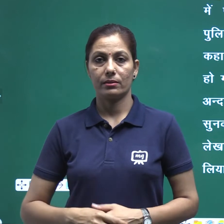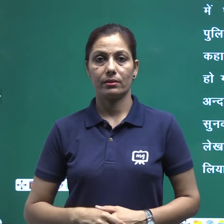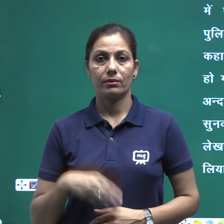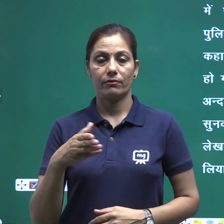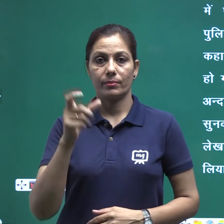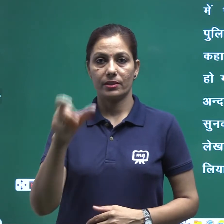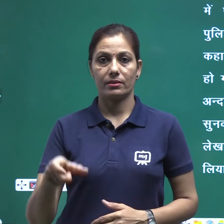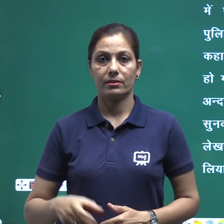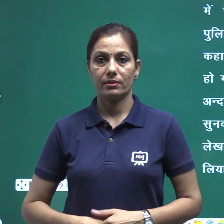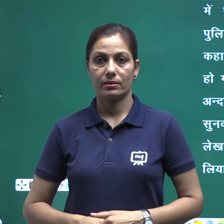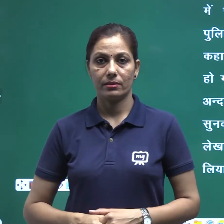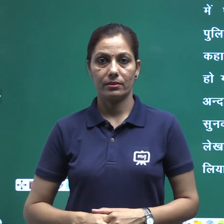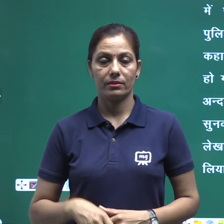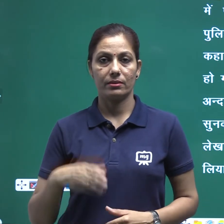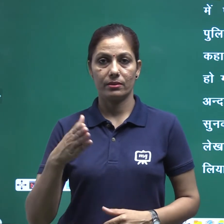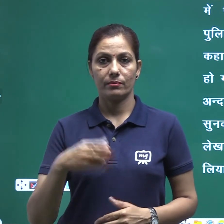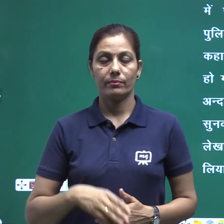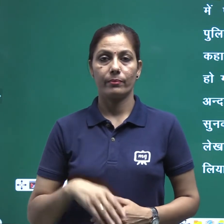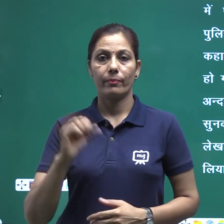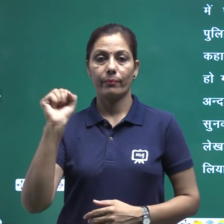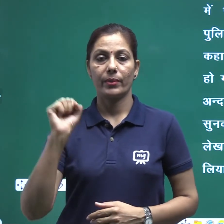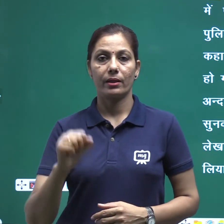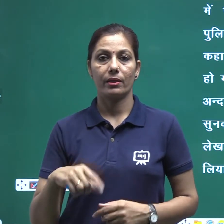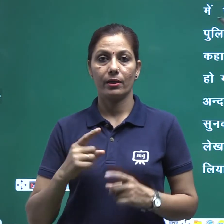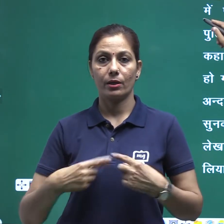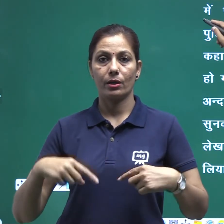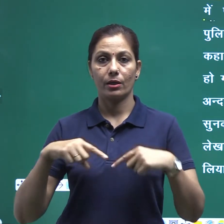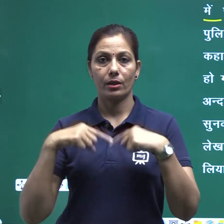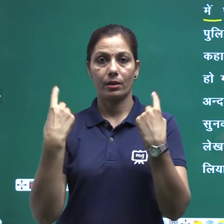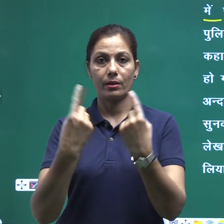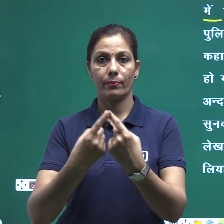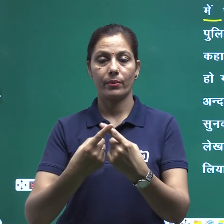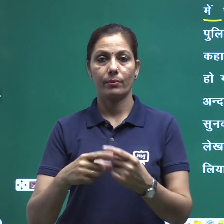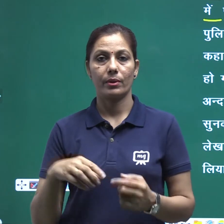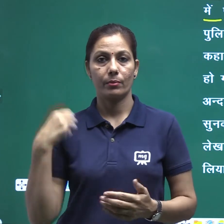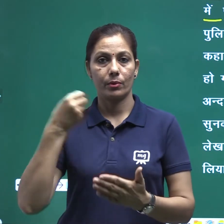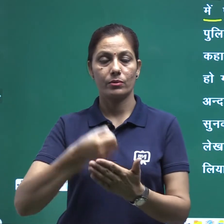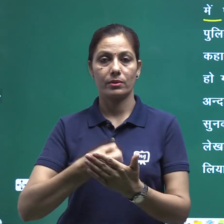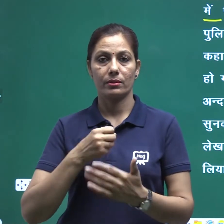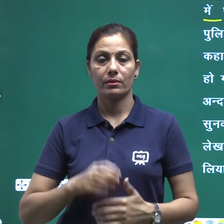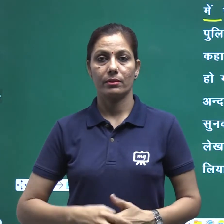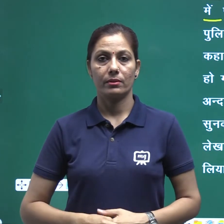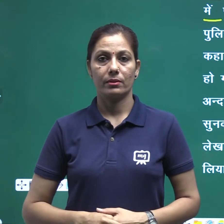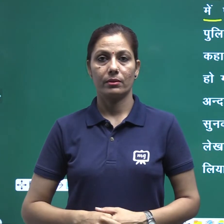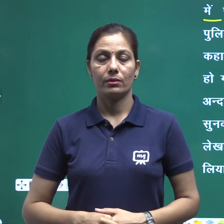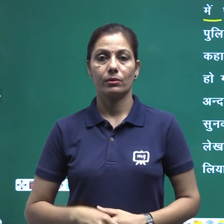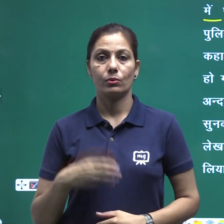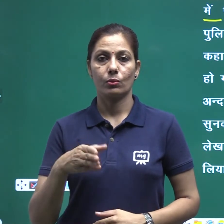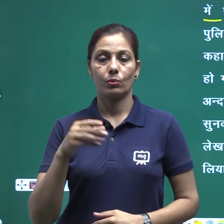वे जब अपने कमरे में पहुंचे तो